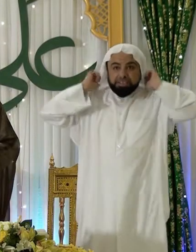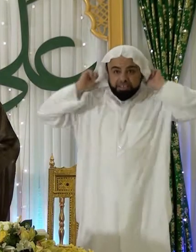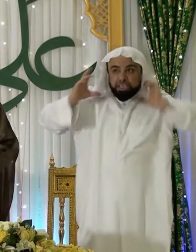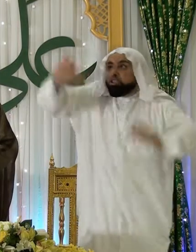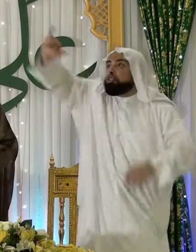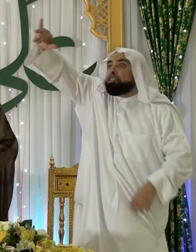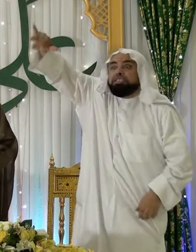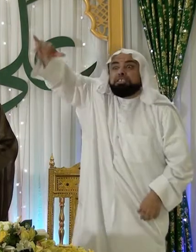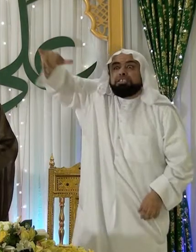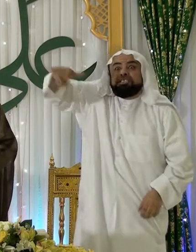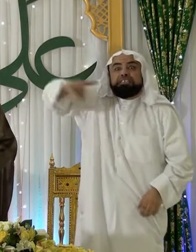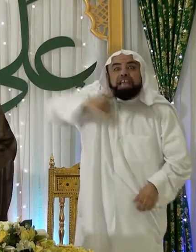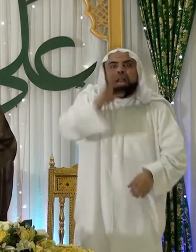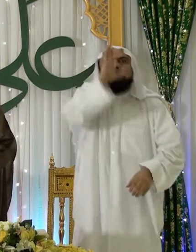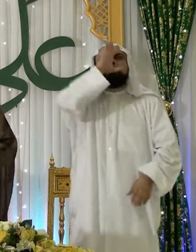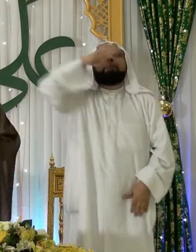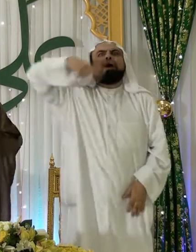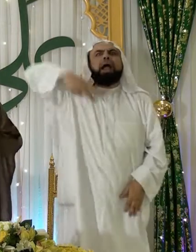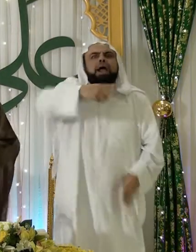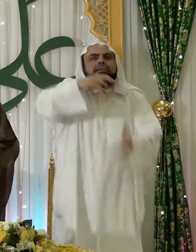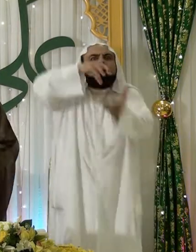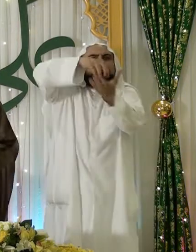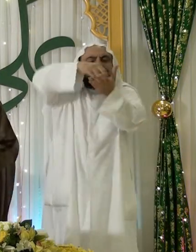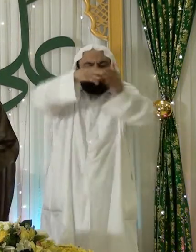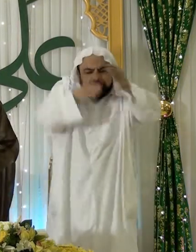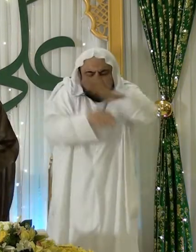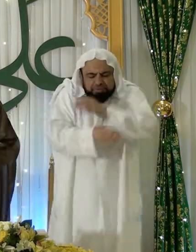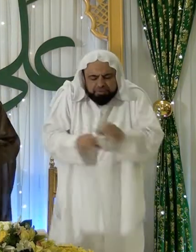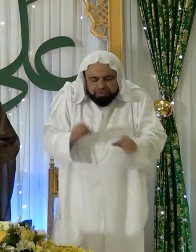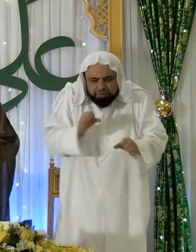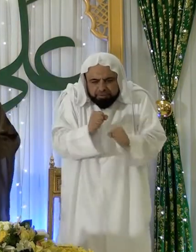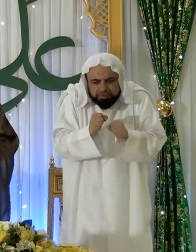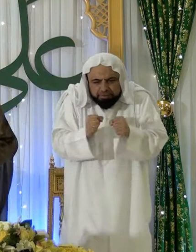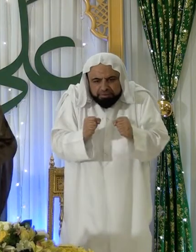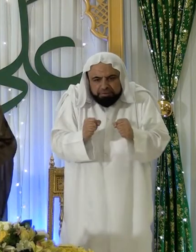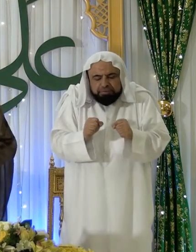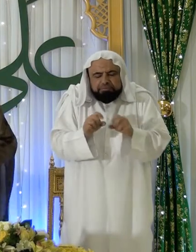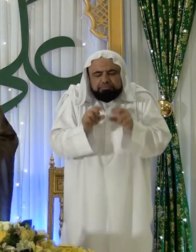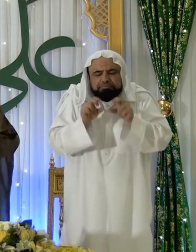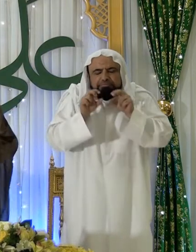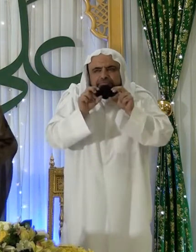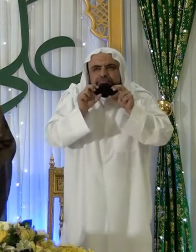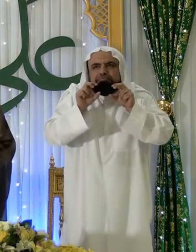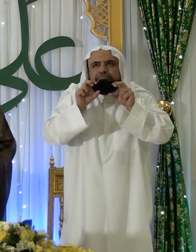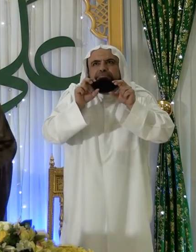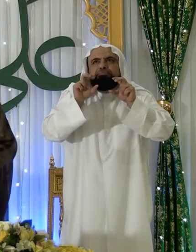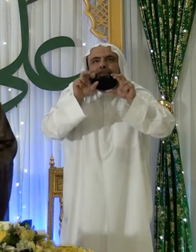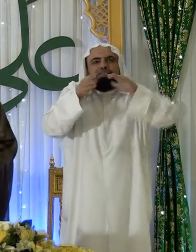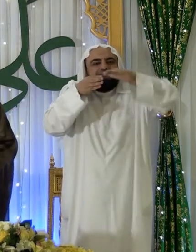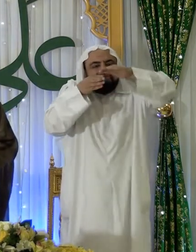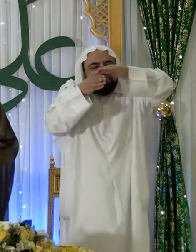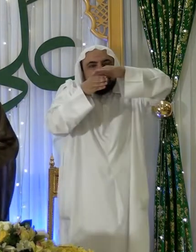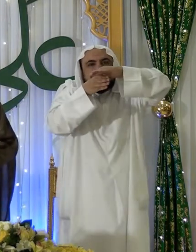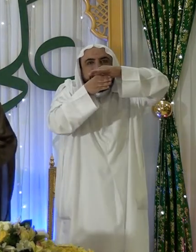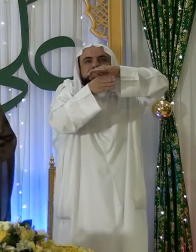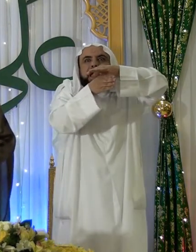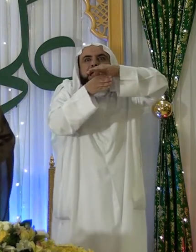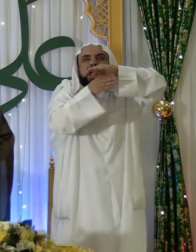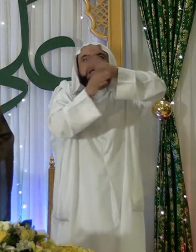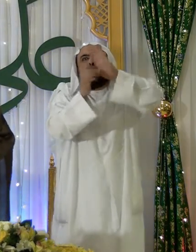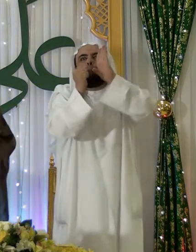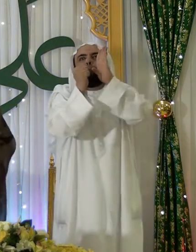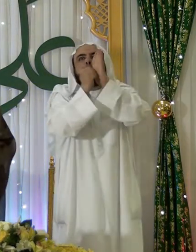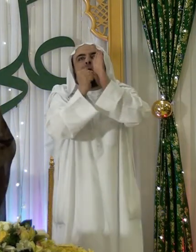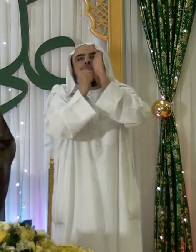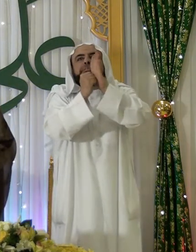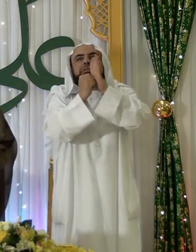هذه الدنيا، أول ما فتح عينيه في بيت الله وأول ما